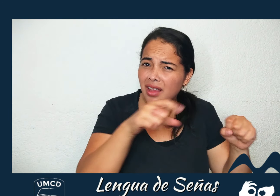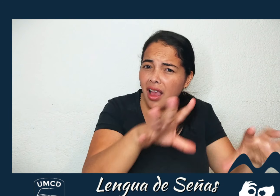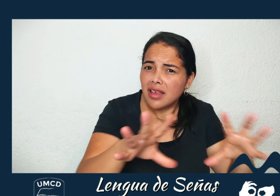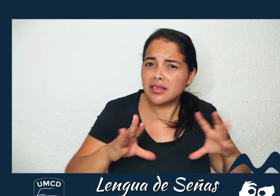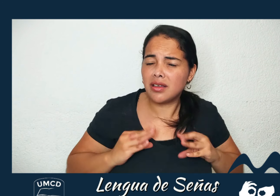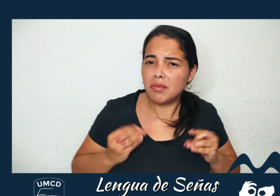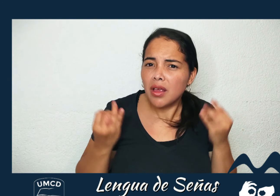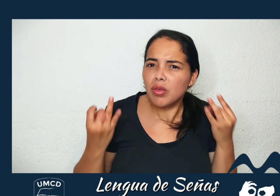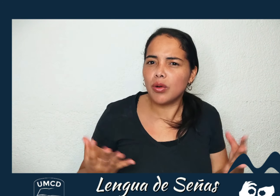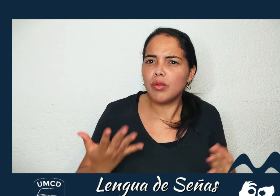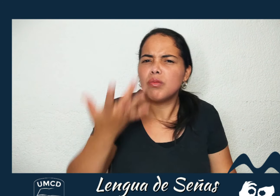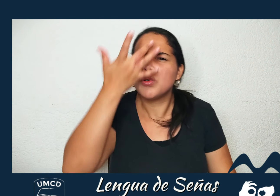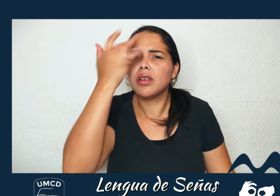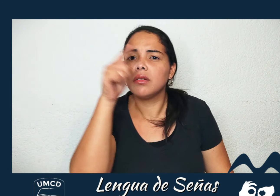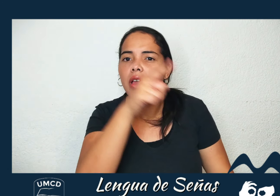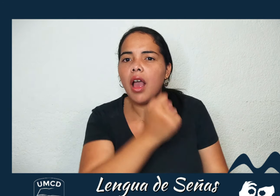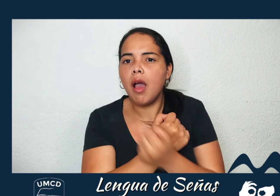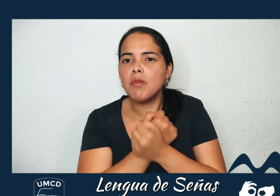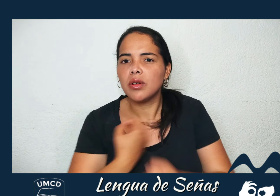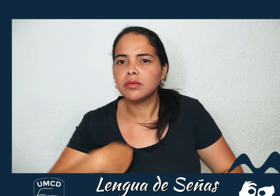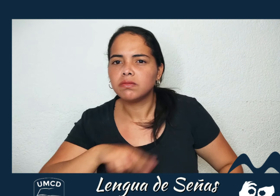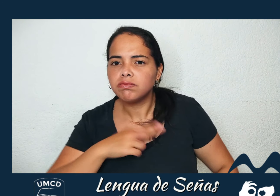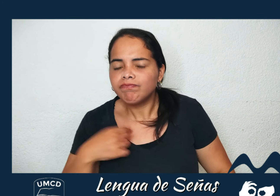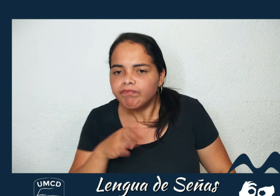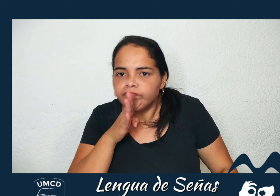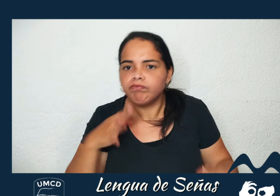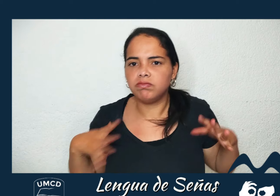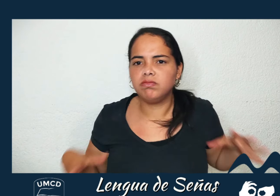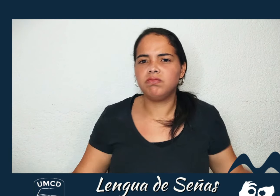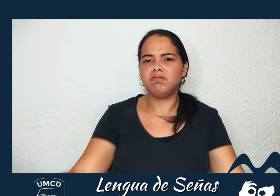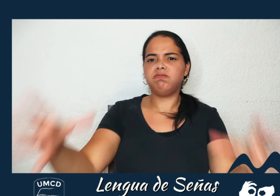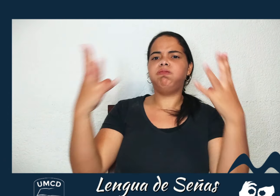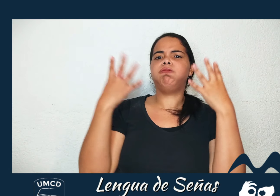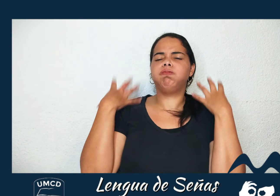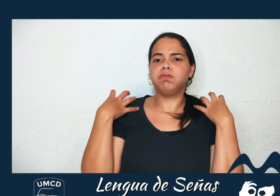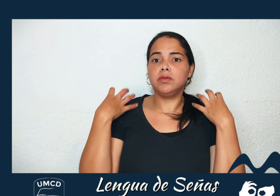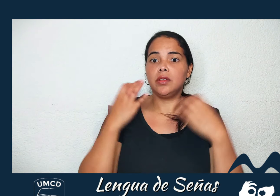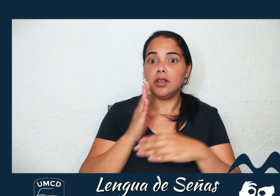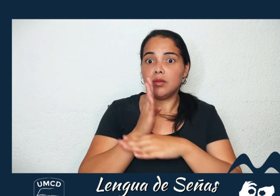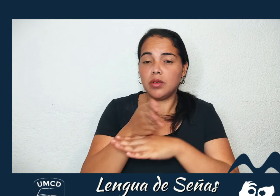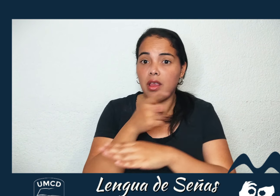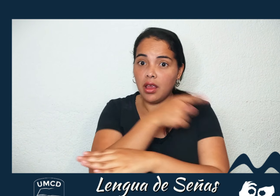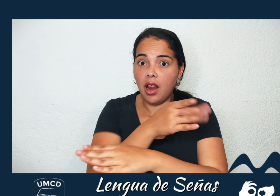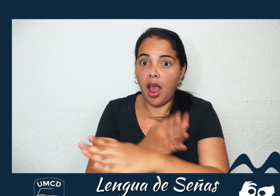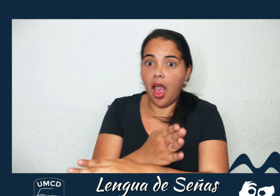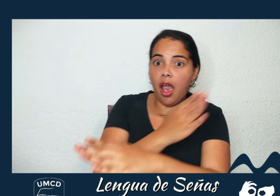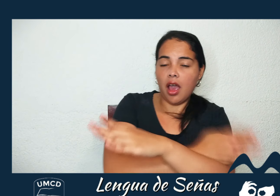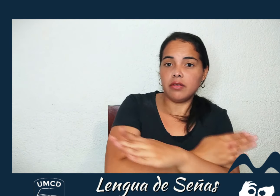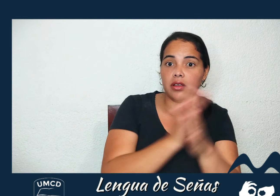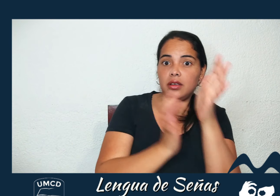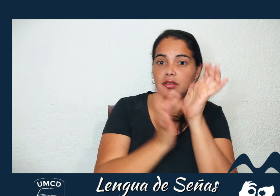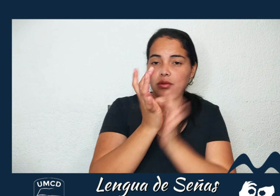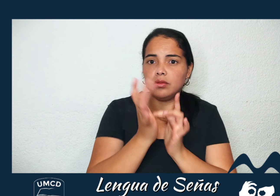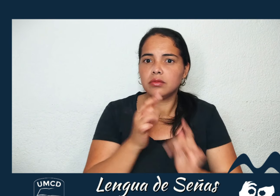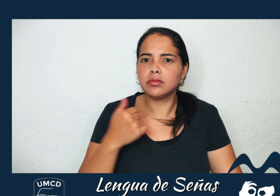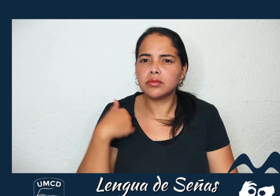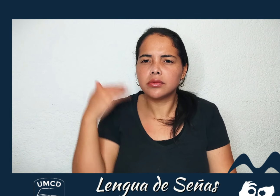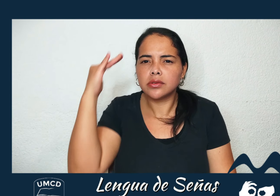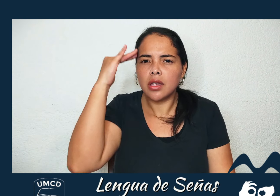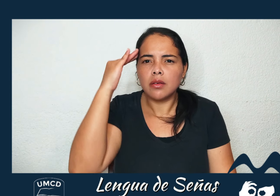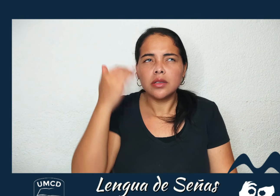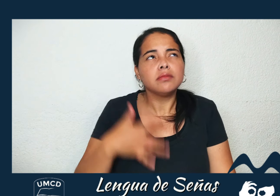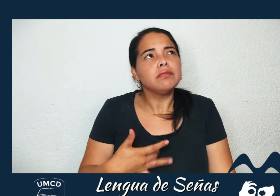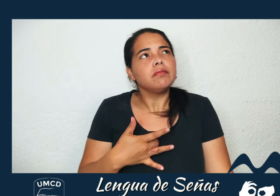el dolor y el castigo de nuestra culpa. Y antes de su muerte, Él siente